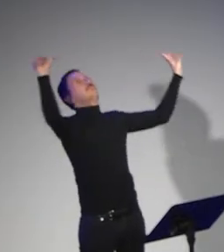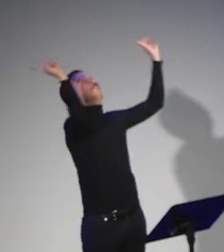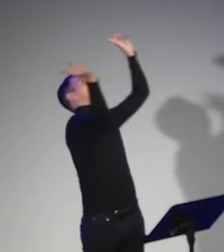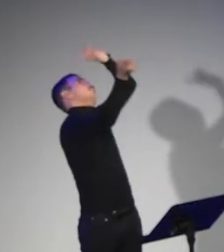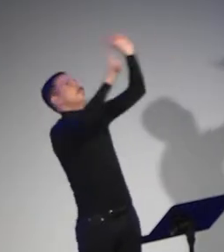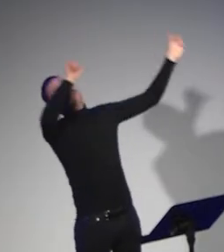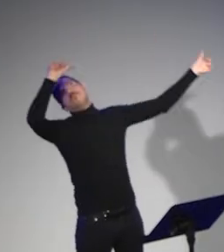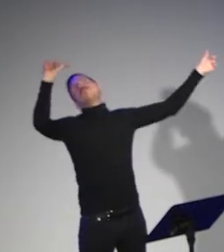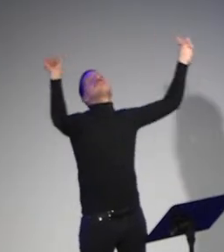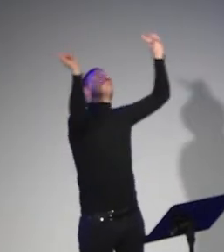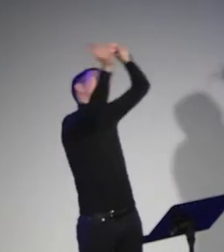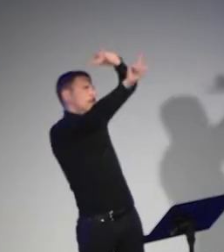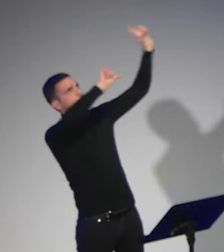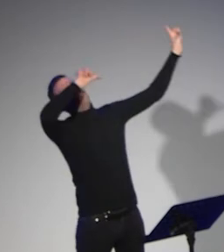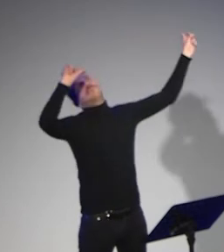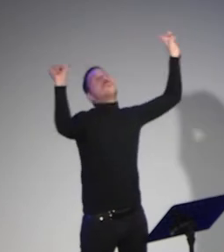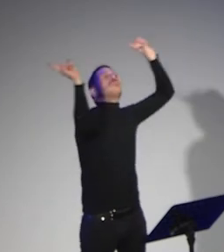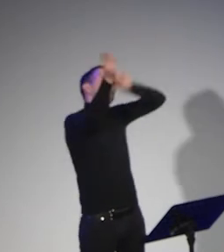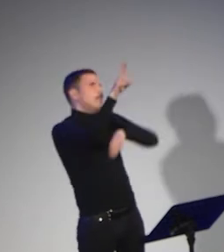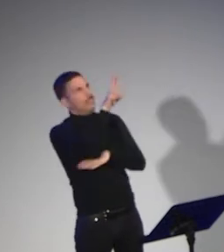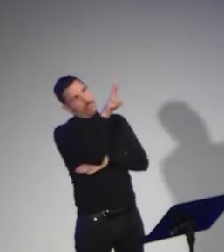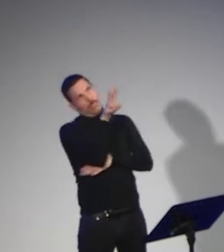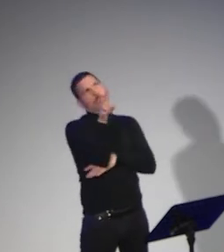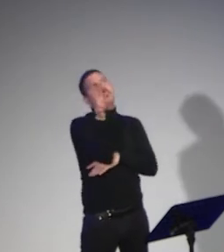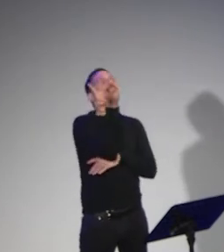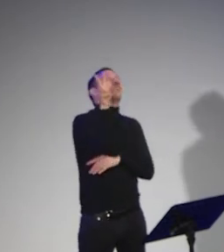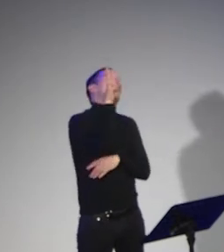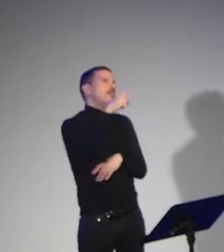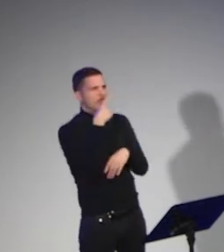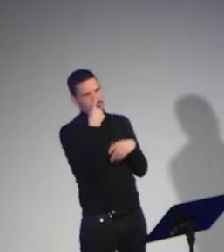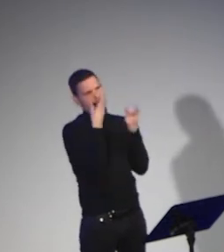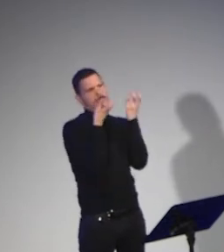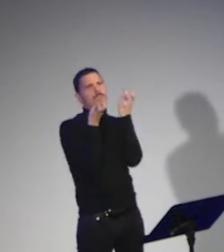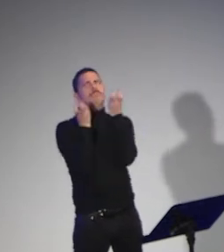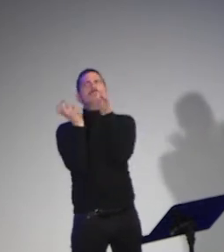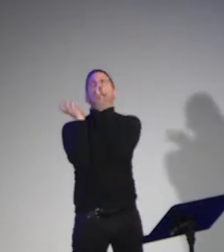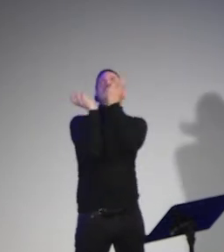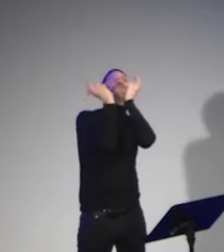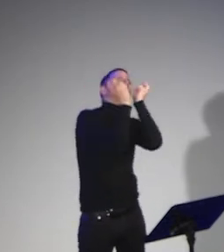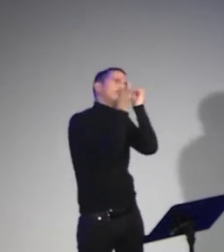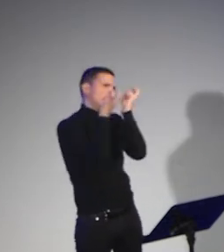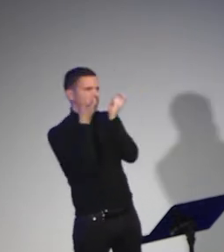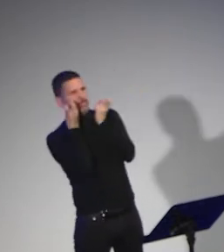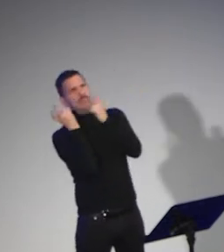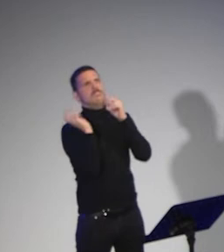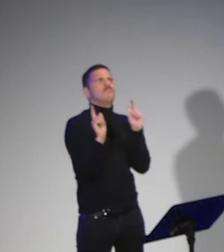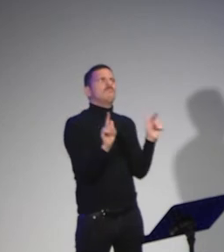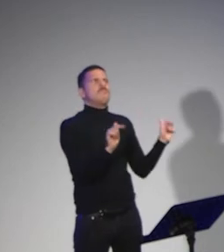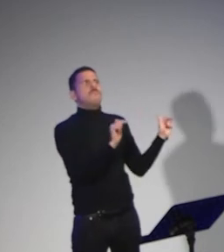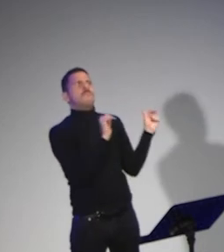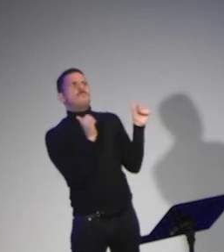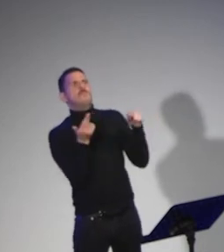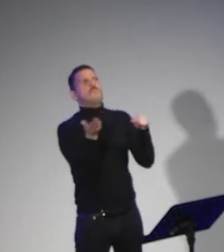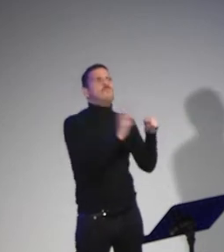te concentres, ça marche à chaque fois. Mais il ne pouvait pas. Il ne savait pas comment